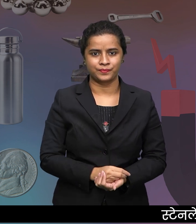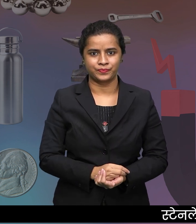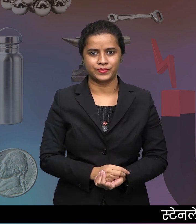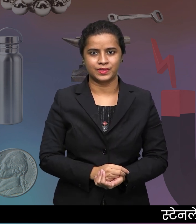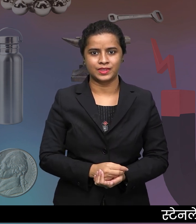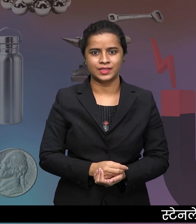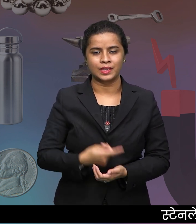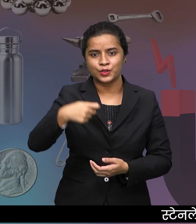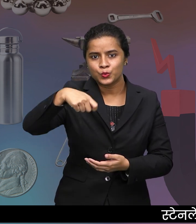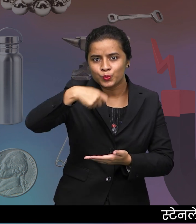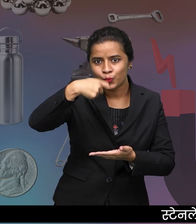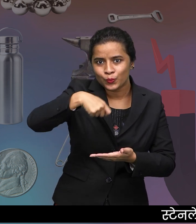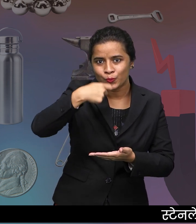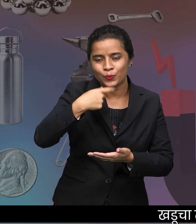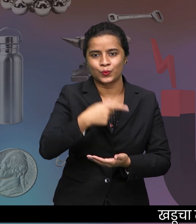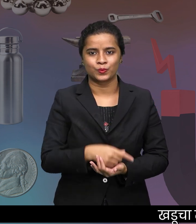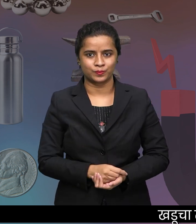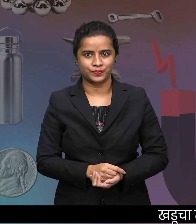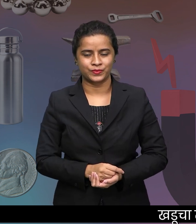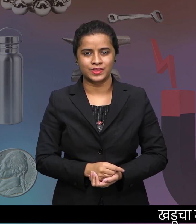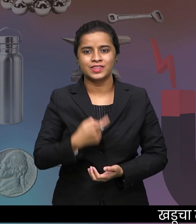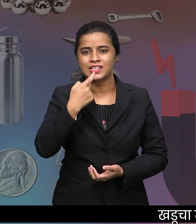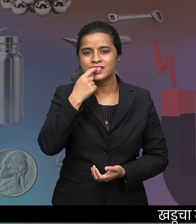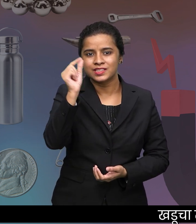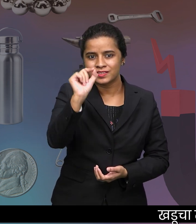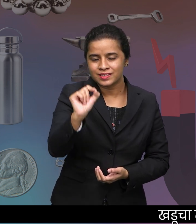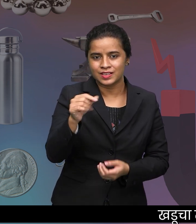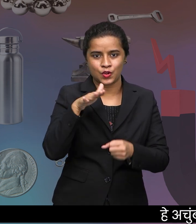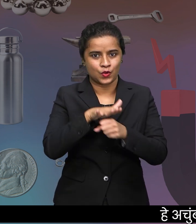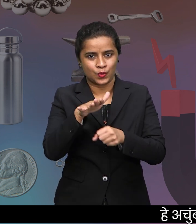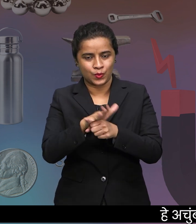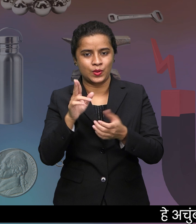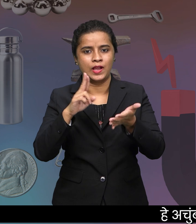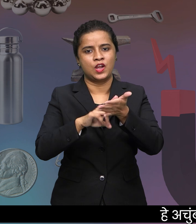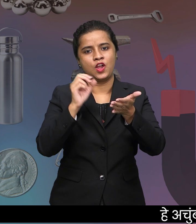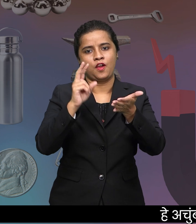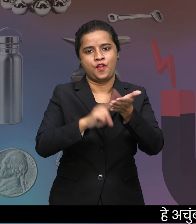स्टेनलेस स्टीलचा चमचा, खडूचा तुकडा आणि लाकूड हे अचुंबकीय पदार्थ आहेत.